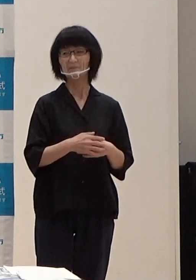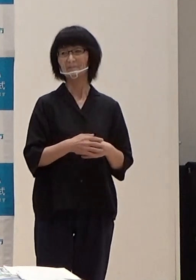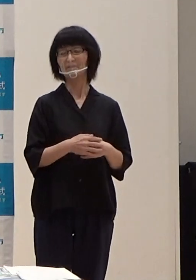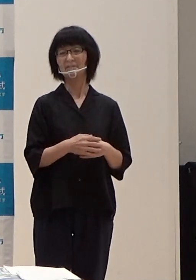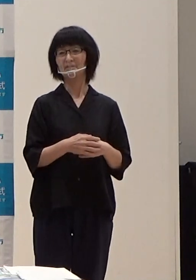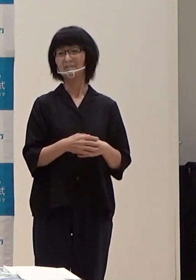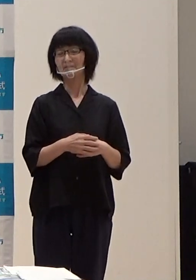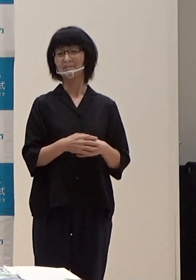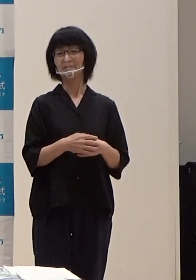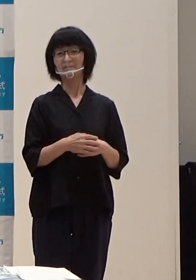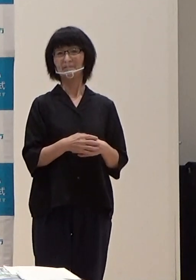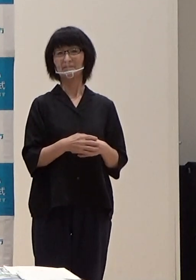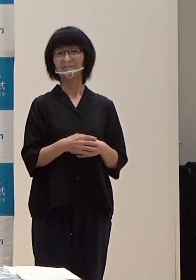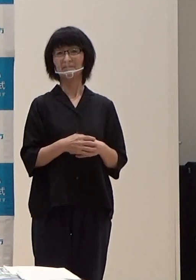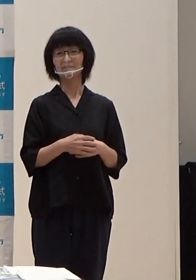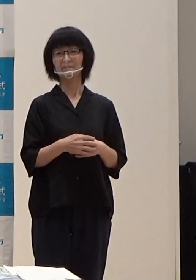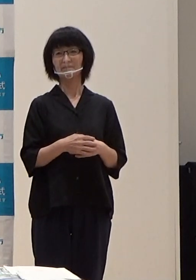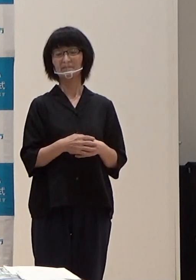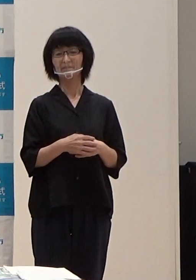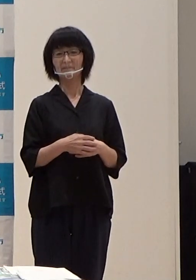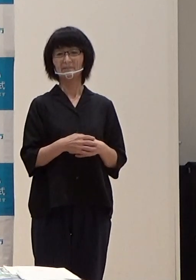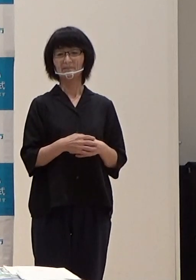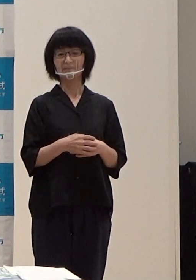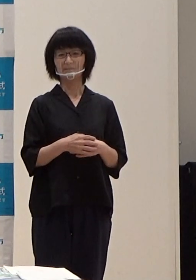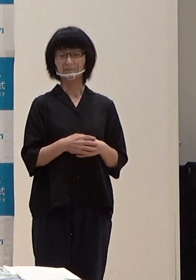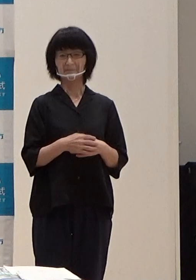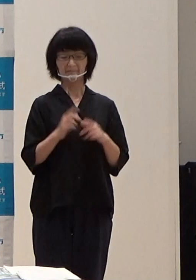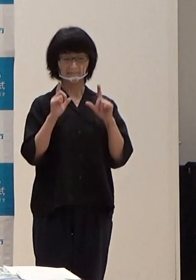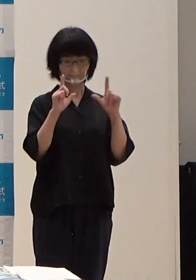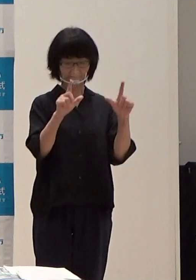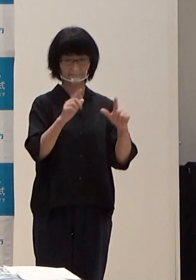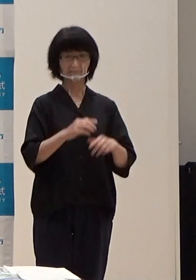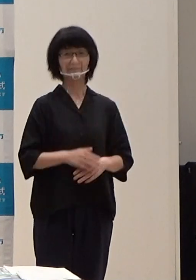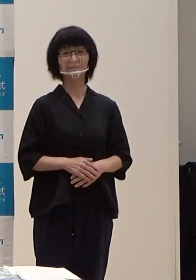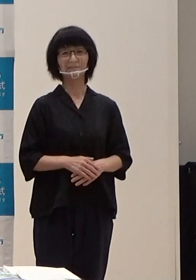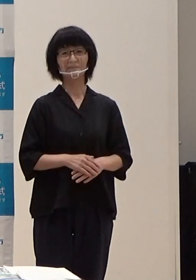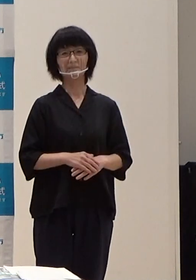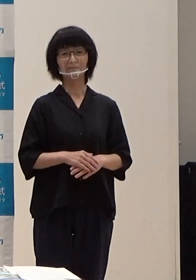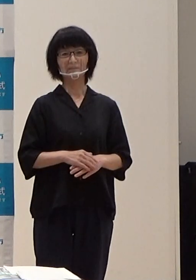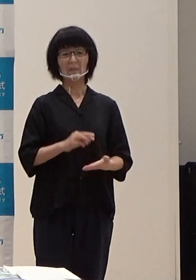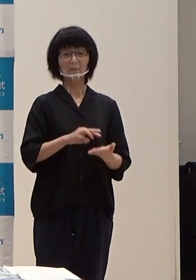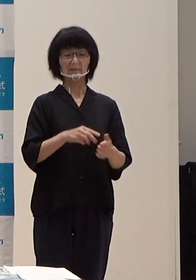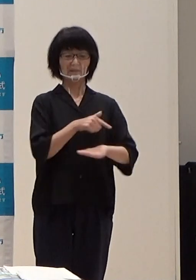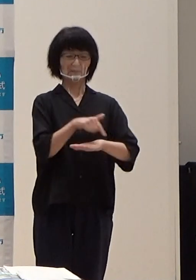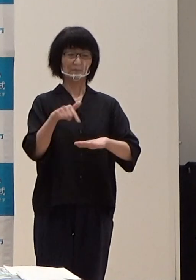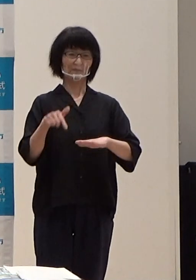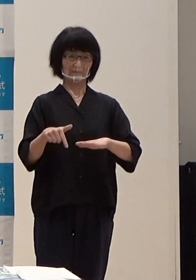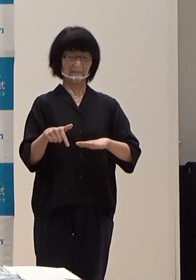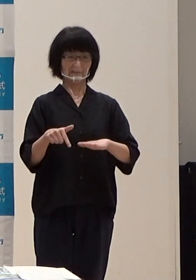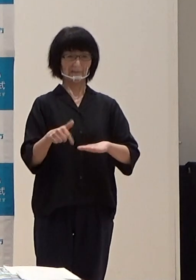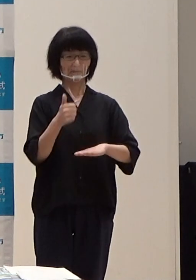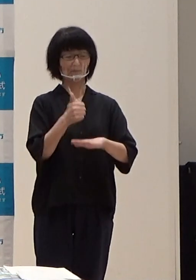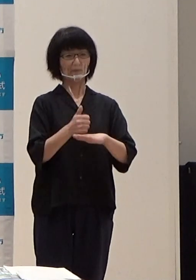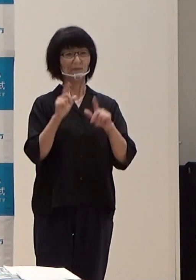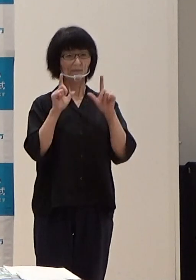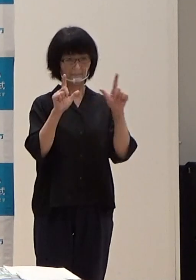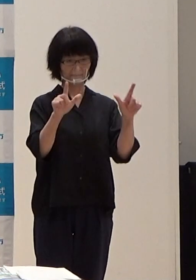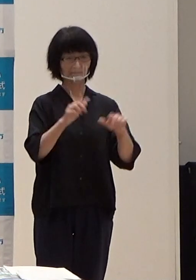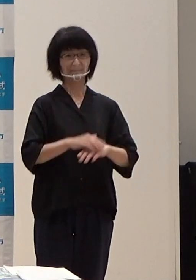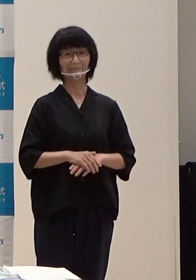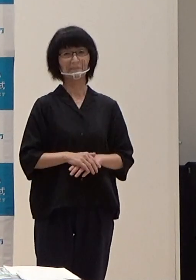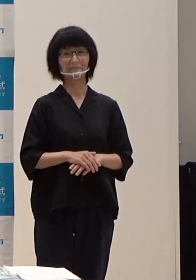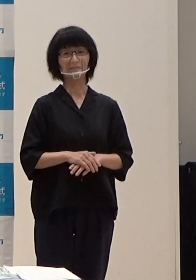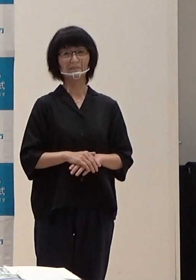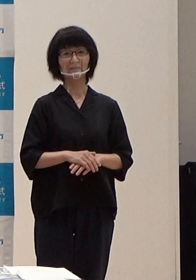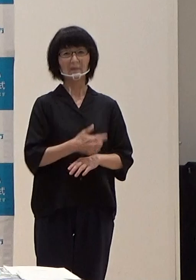じゃあ、はい はい、ワクチンプロジェクトチーム堀田と申します。 あらゆる